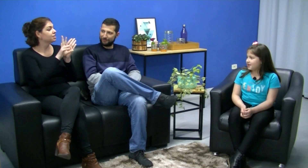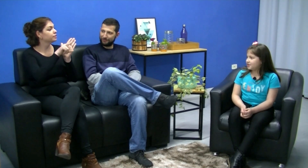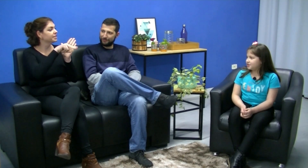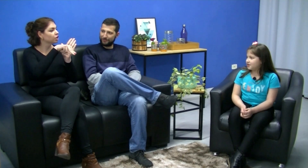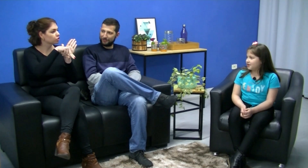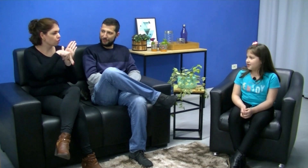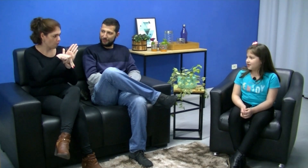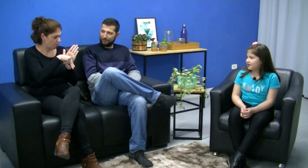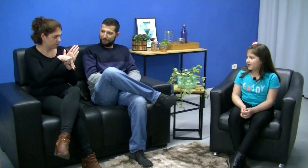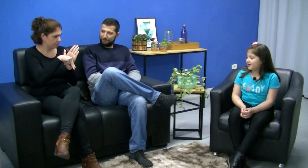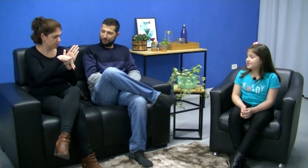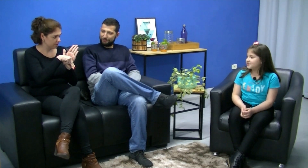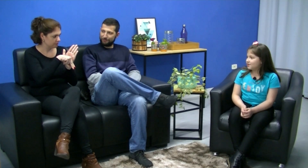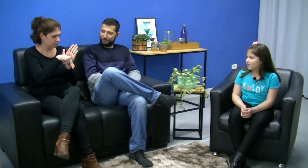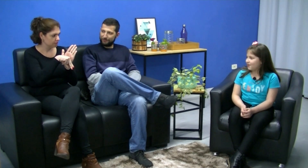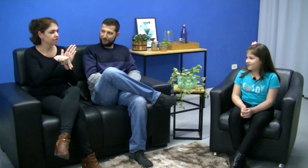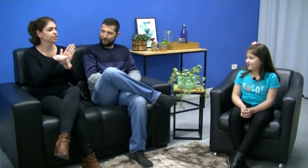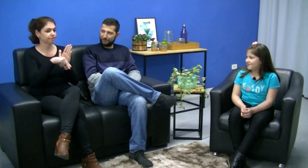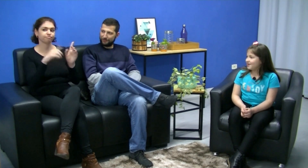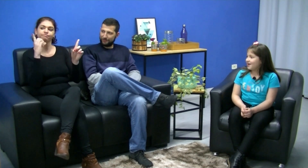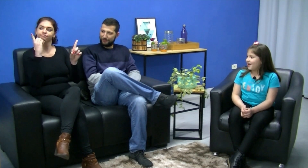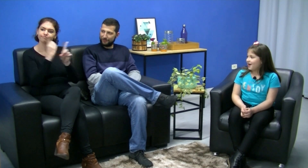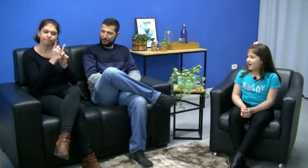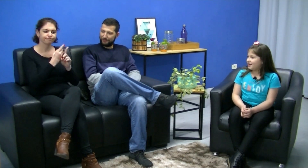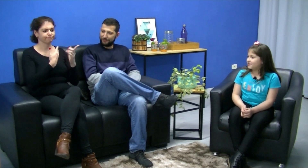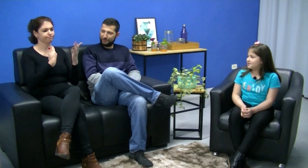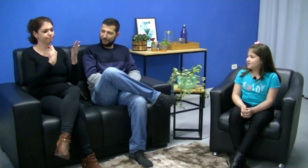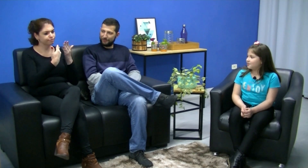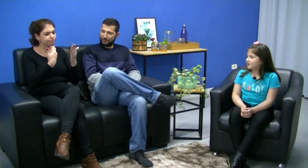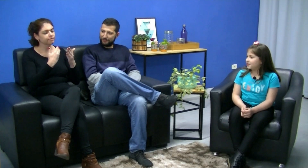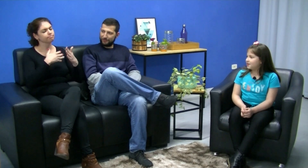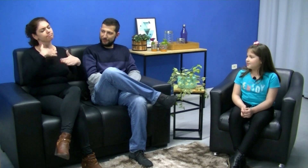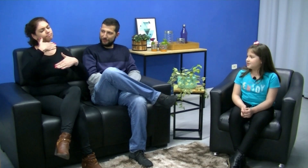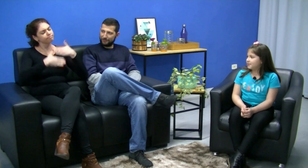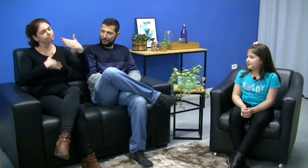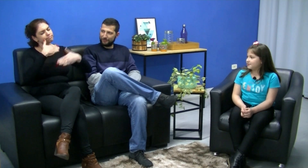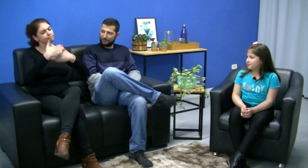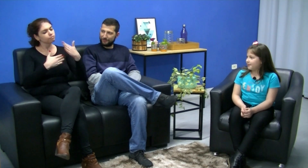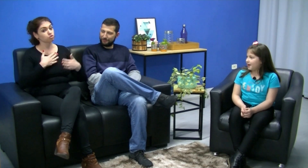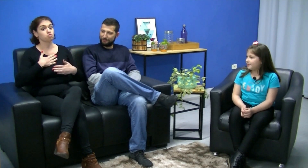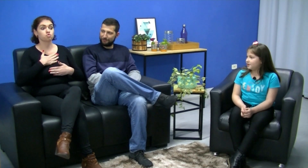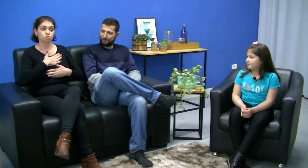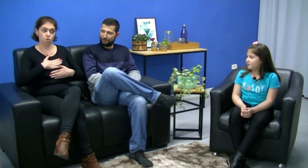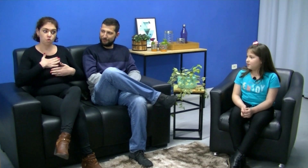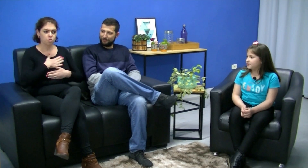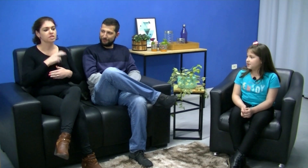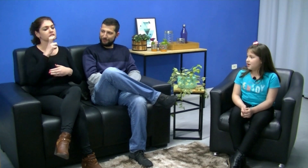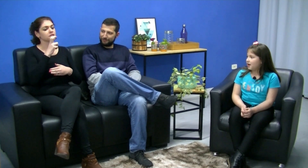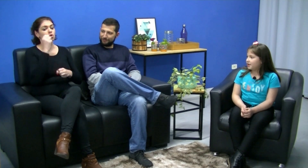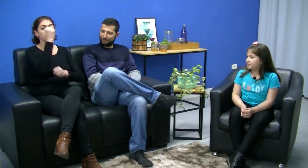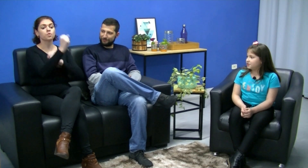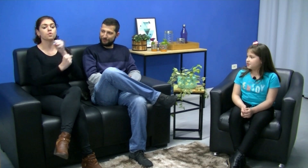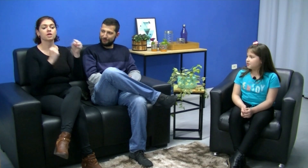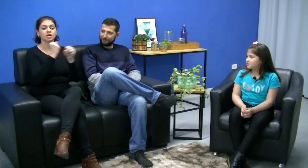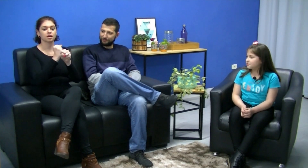igreja Canção Nova. Nós encontramos, batemos um papo, depois a gente se